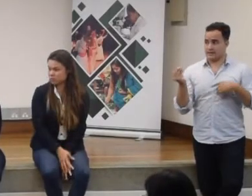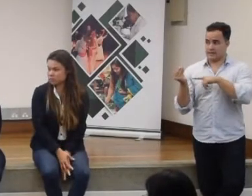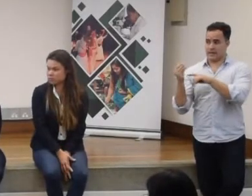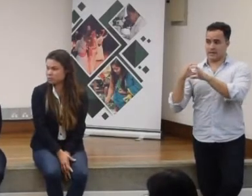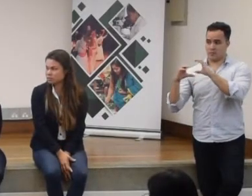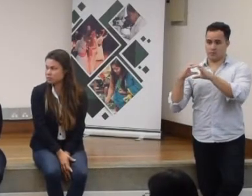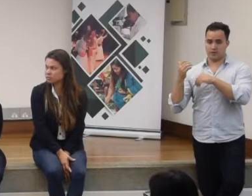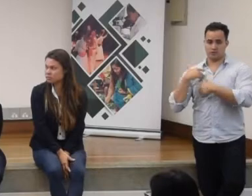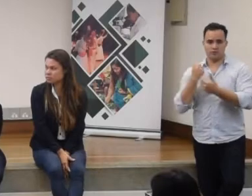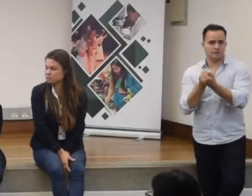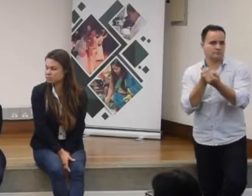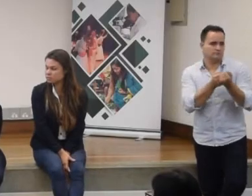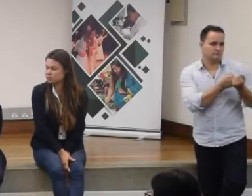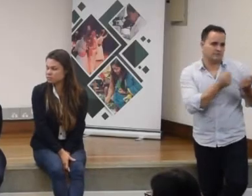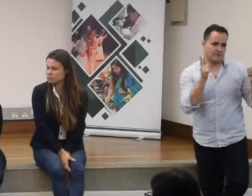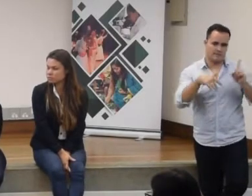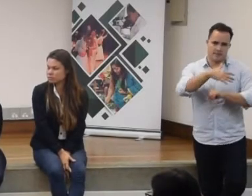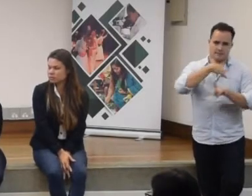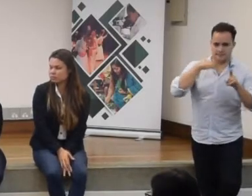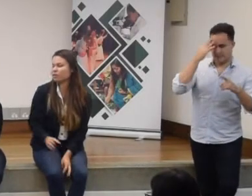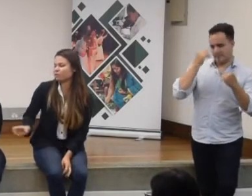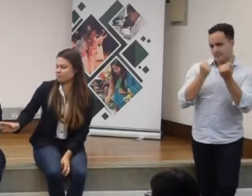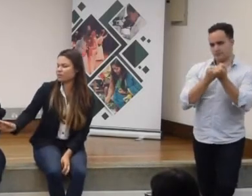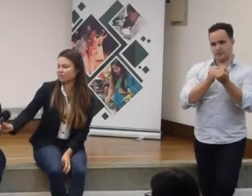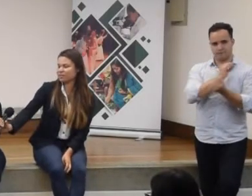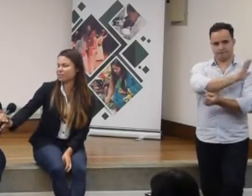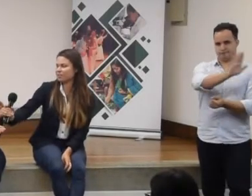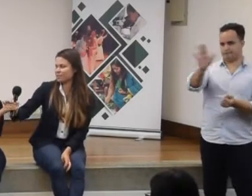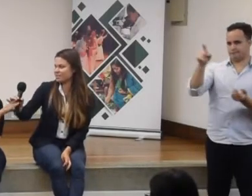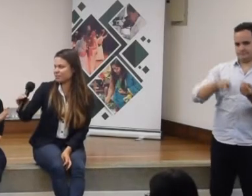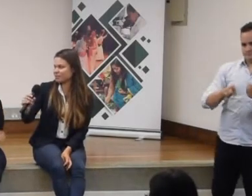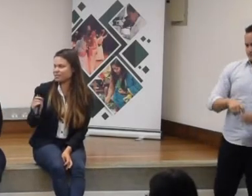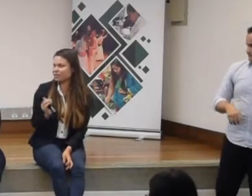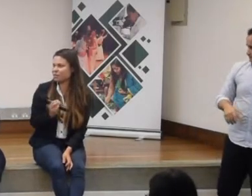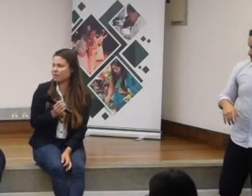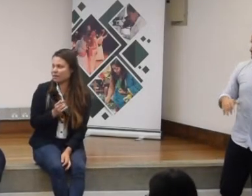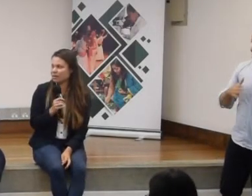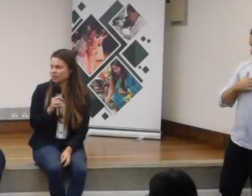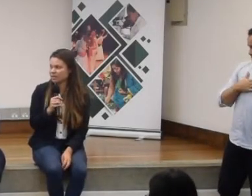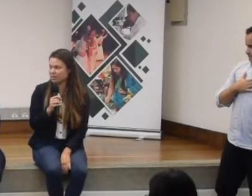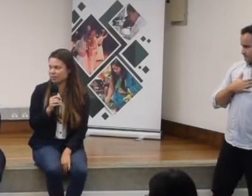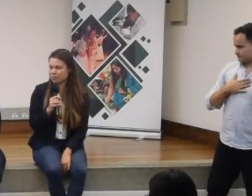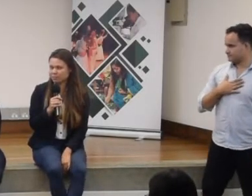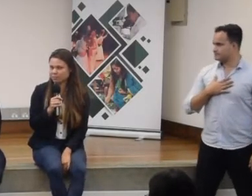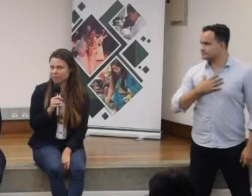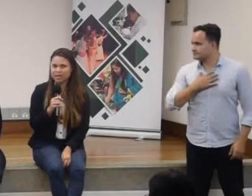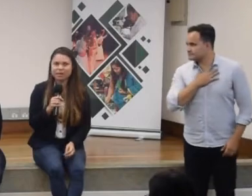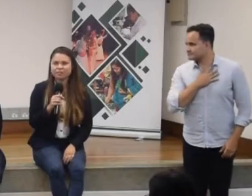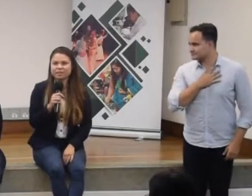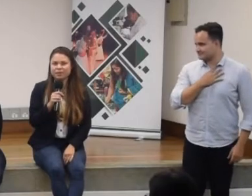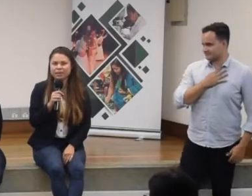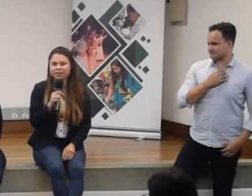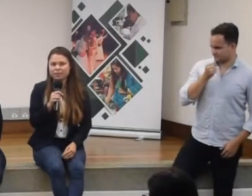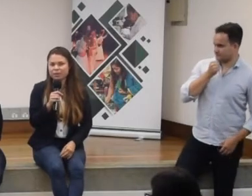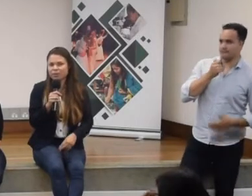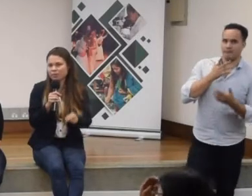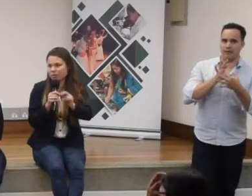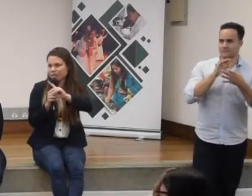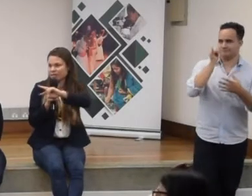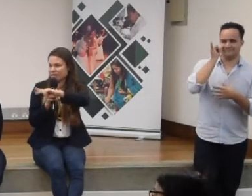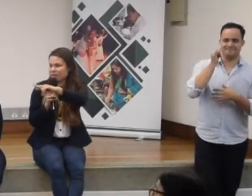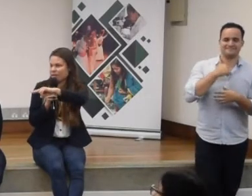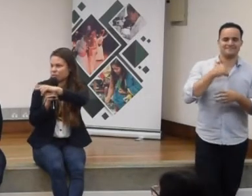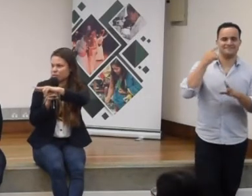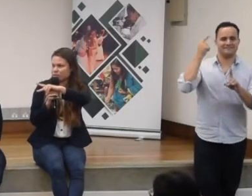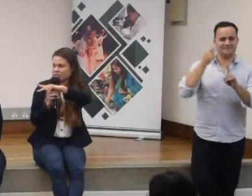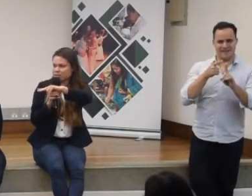para apoyarnos en todas sus necesidades. Bueno, mi acotación era precisamente saber cuál era el objetivo de la reunión,